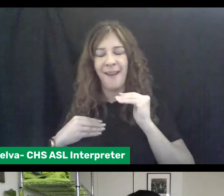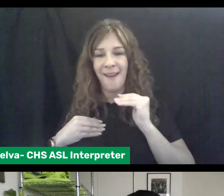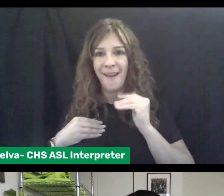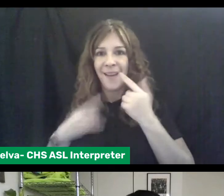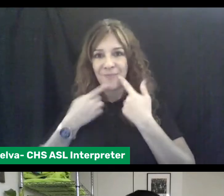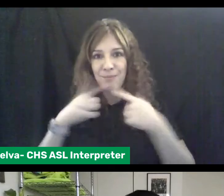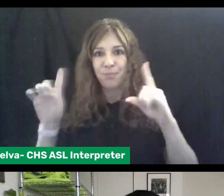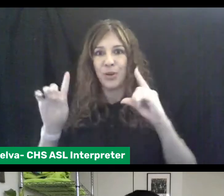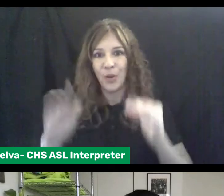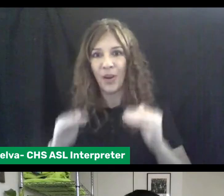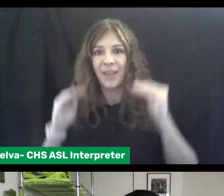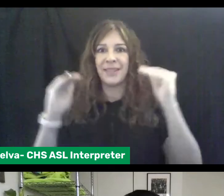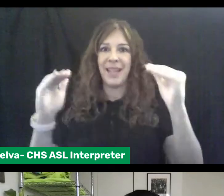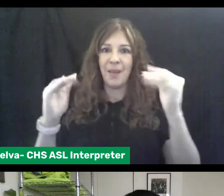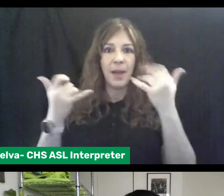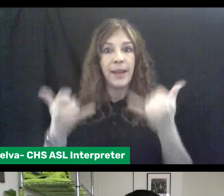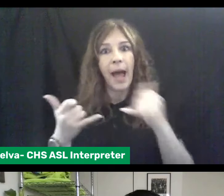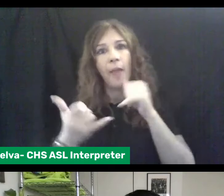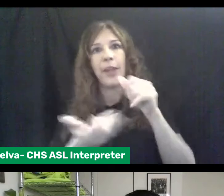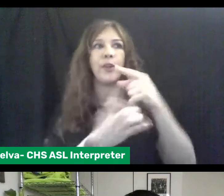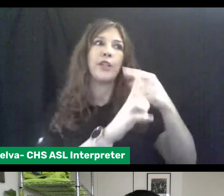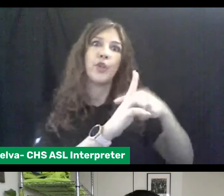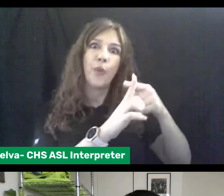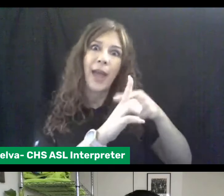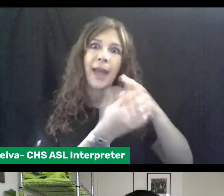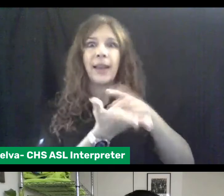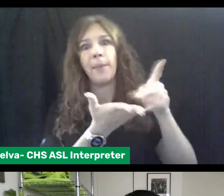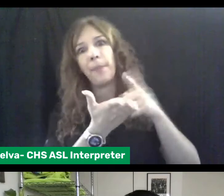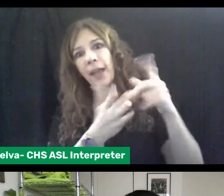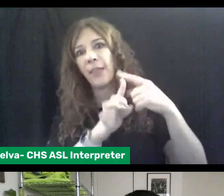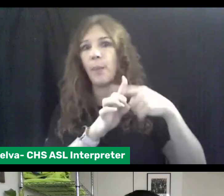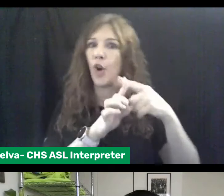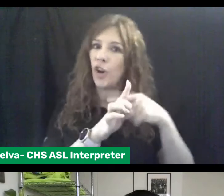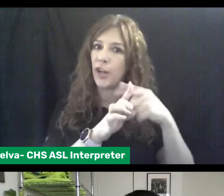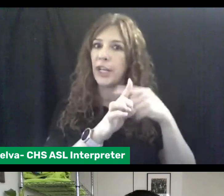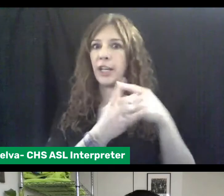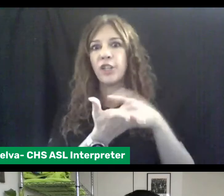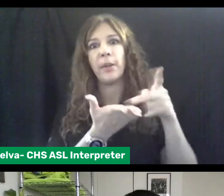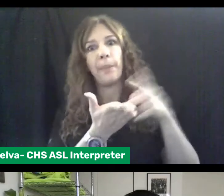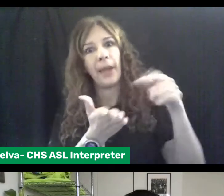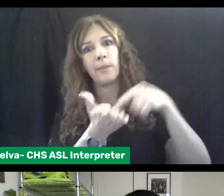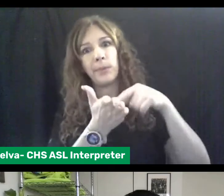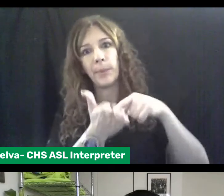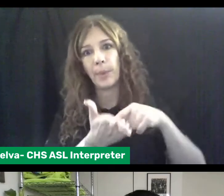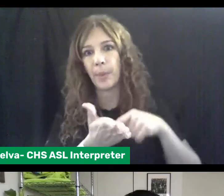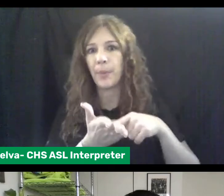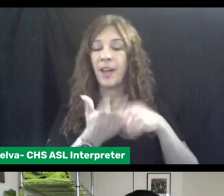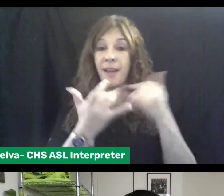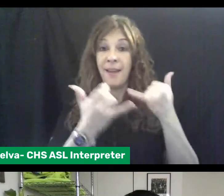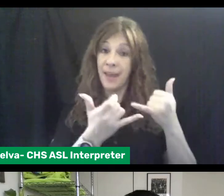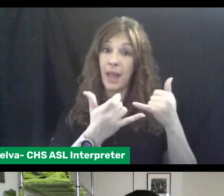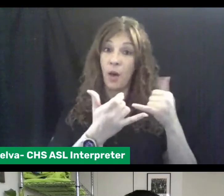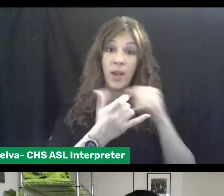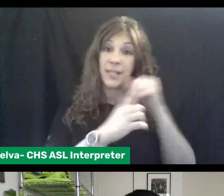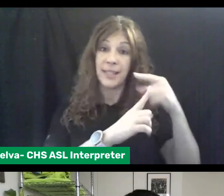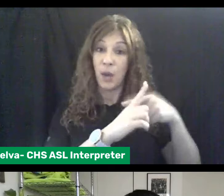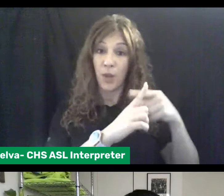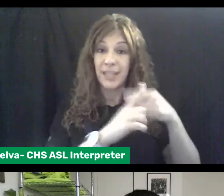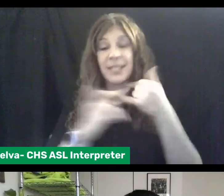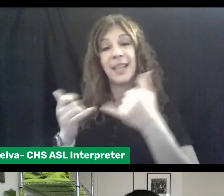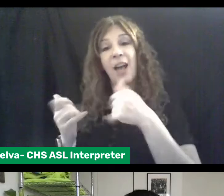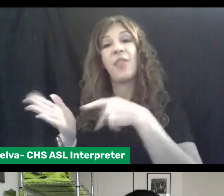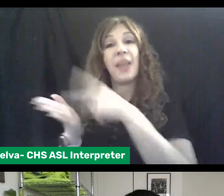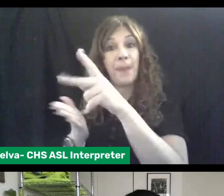que rentar o están pagando lo que es el mortgage, lo que es el pago al banco, pero ahora ya son